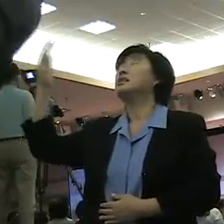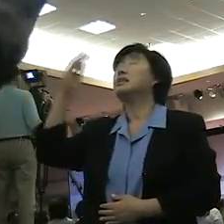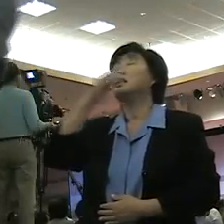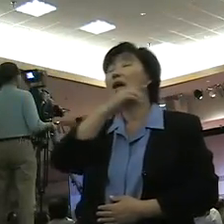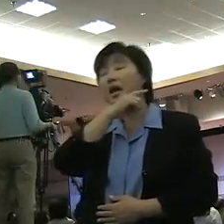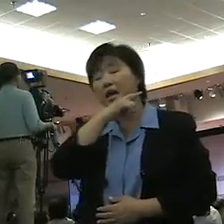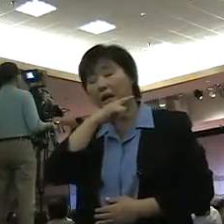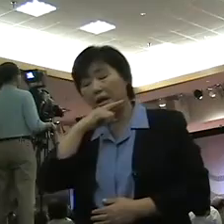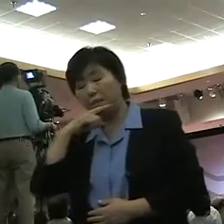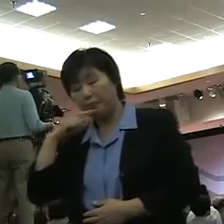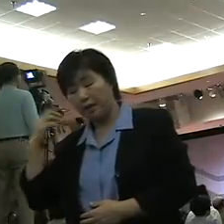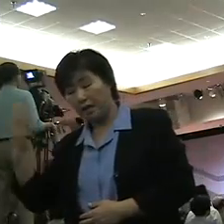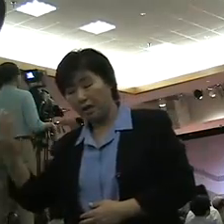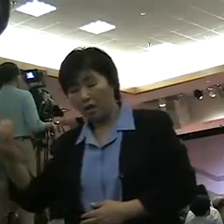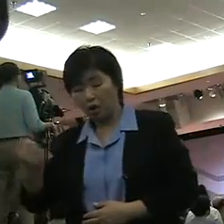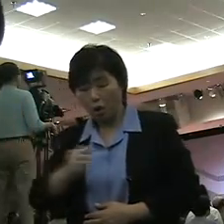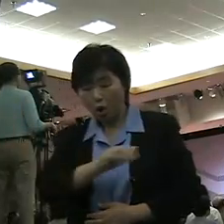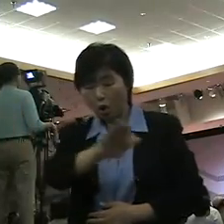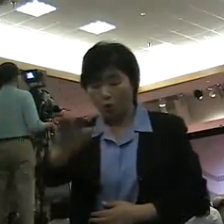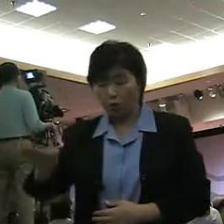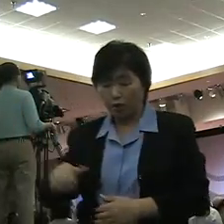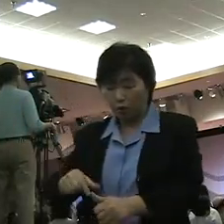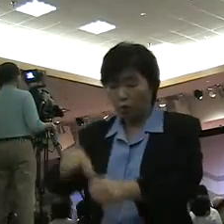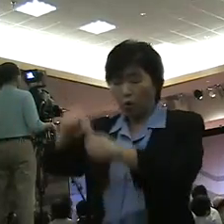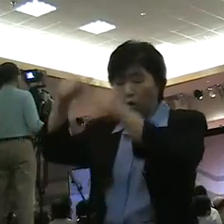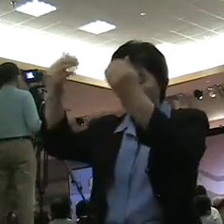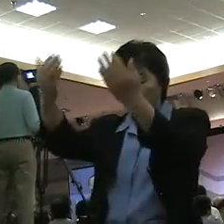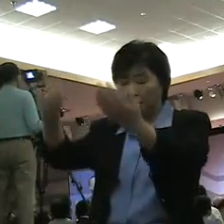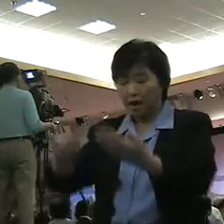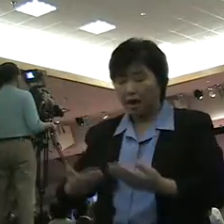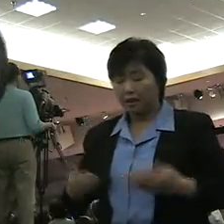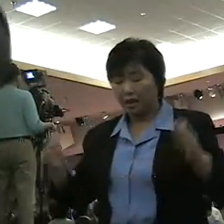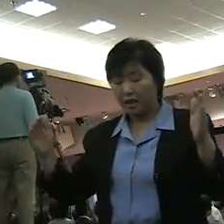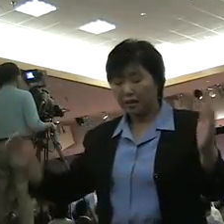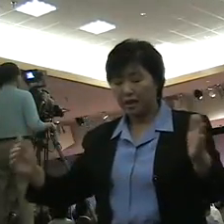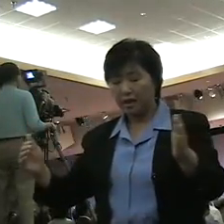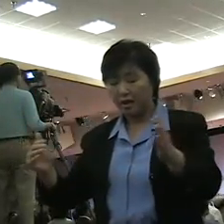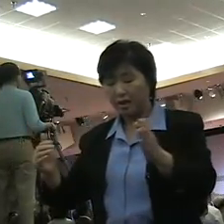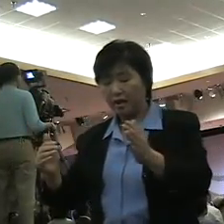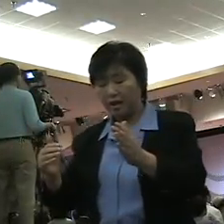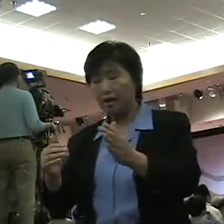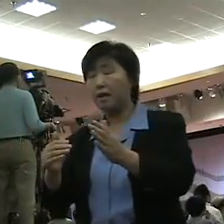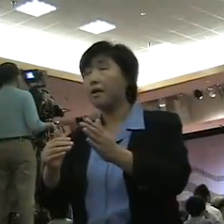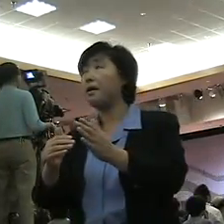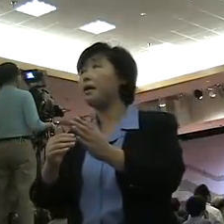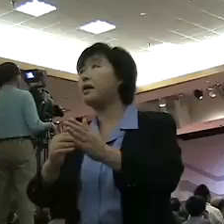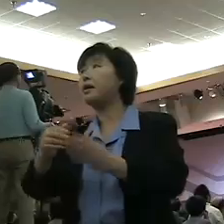우리 구원 받았네.